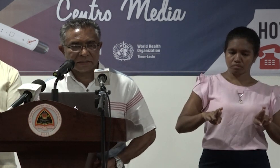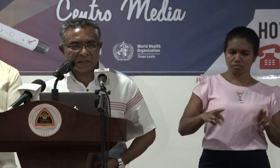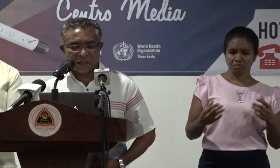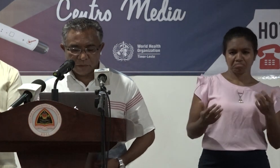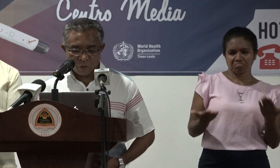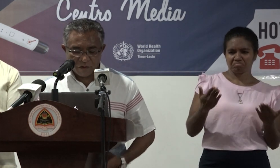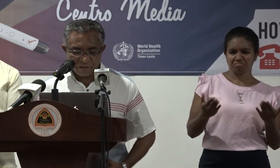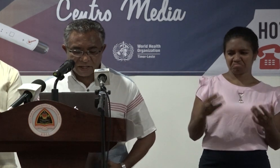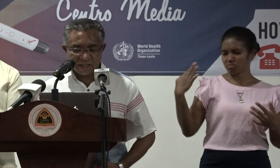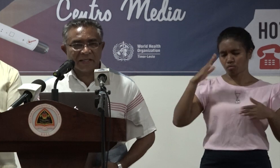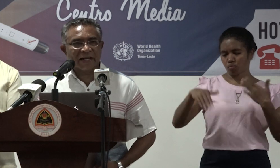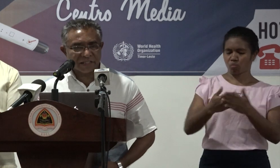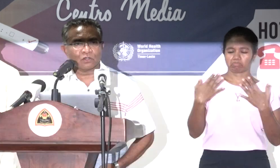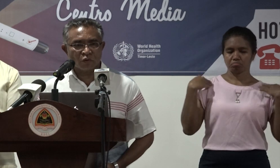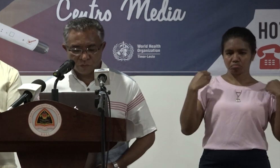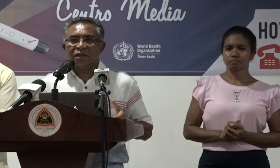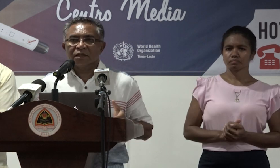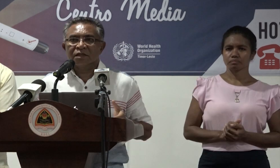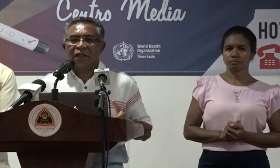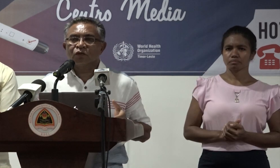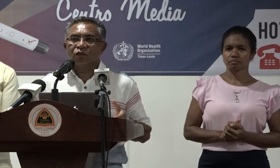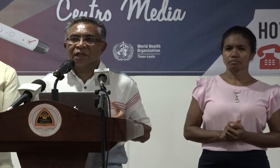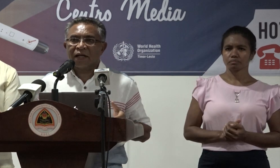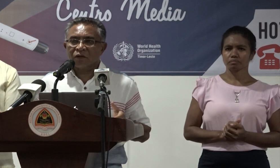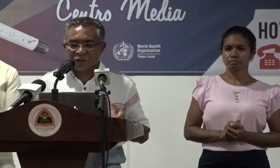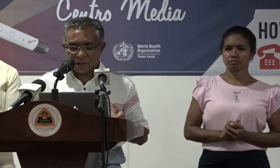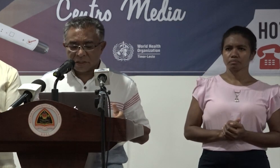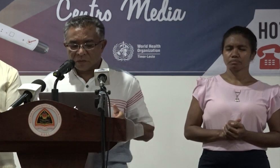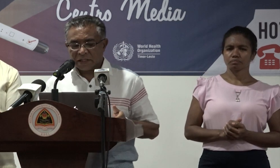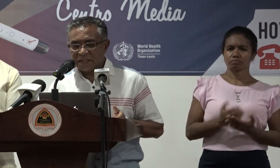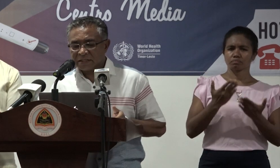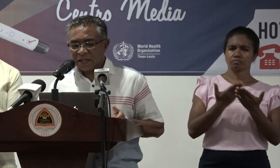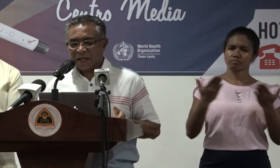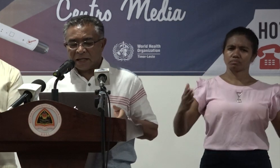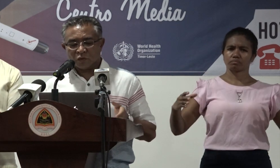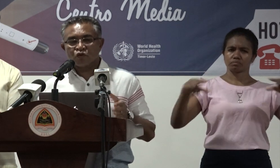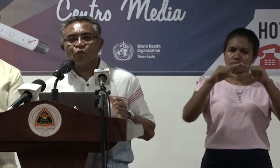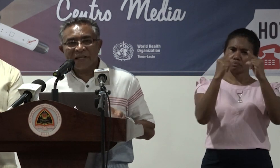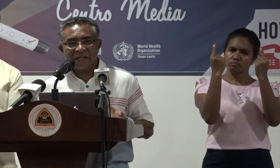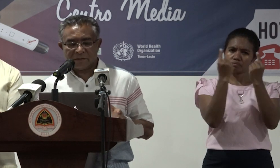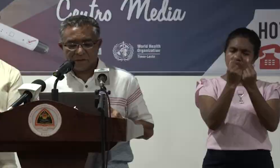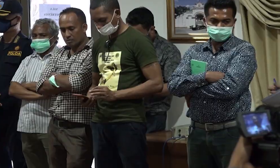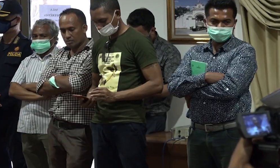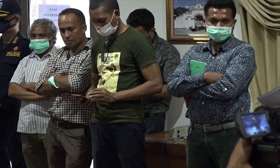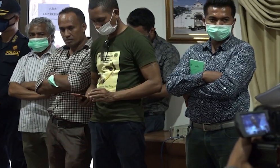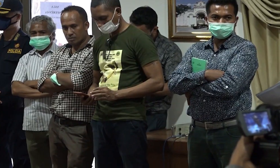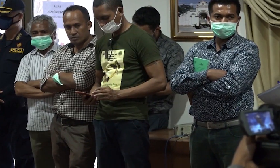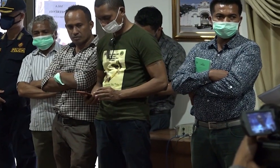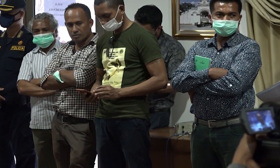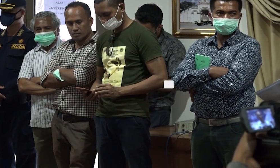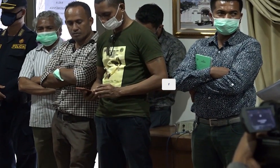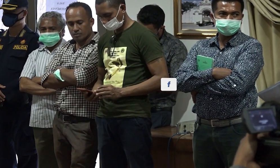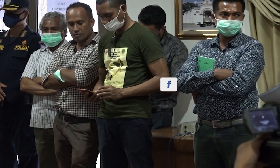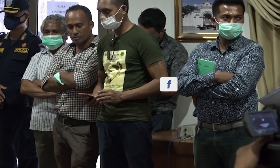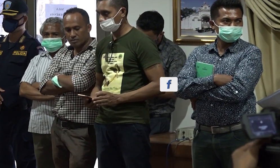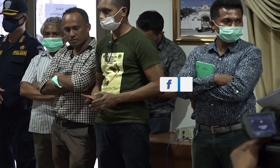análise. Provável né e na insanulo. Médico Timoruang ne mos relata katak Timoruang ne be magdadaung ne halo hela